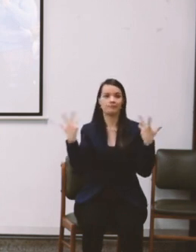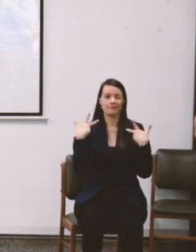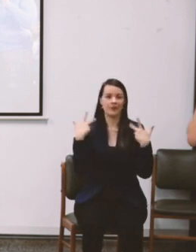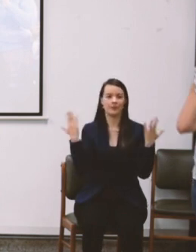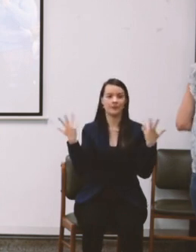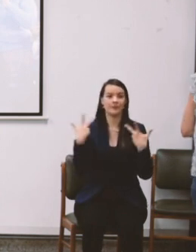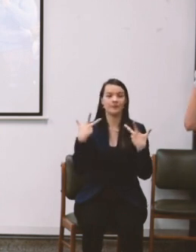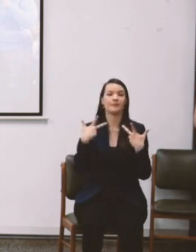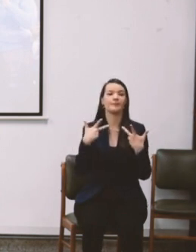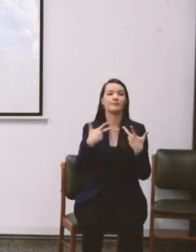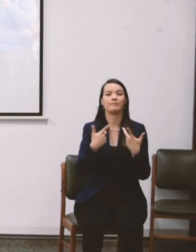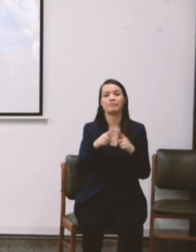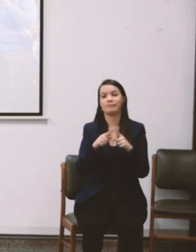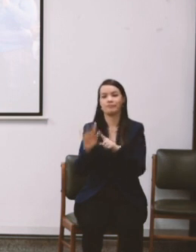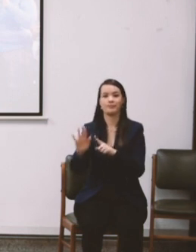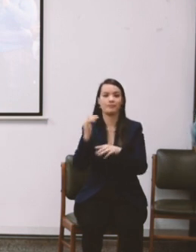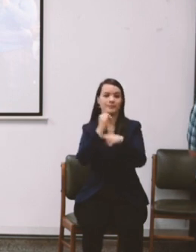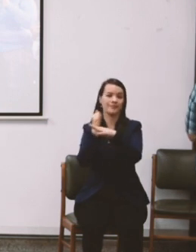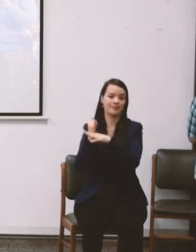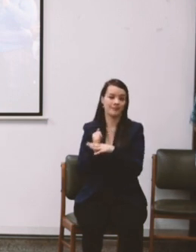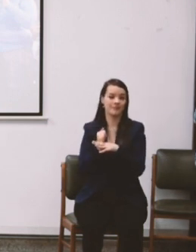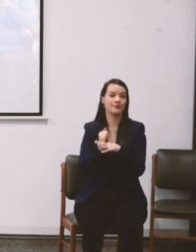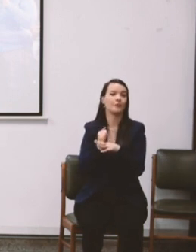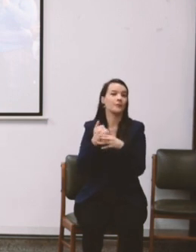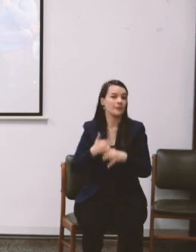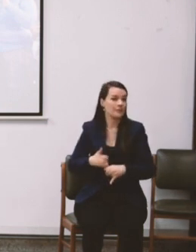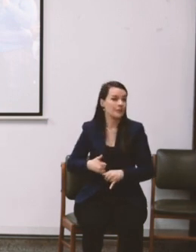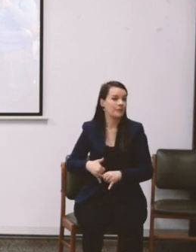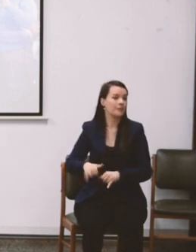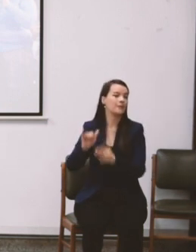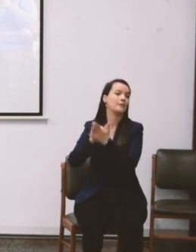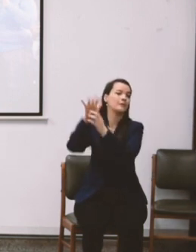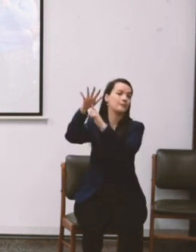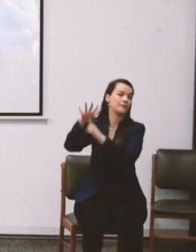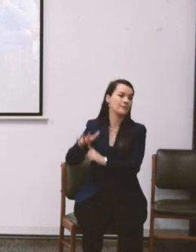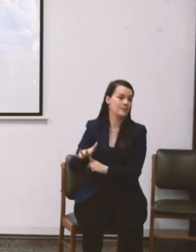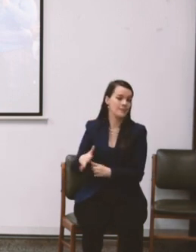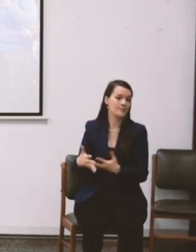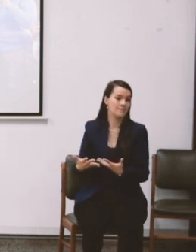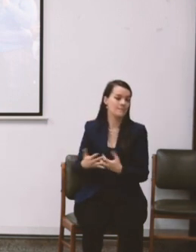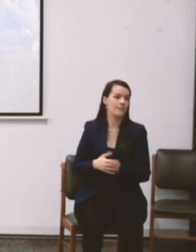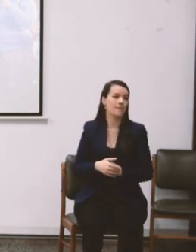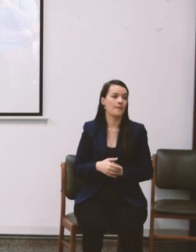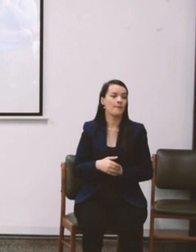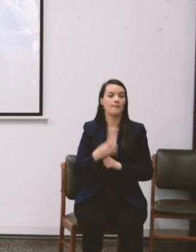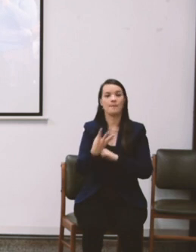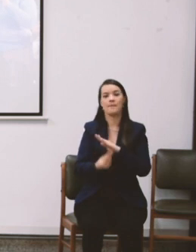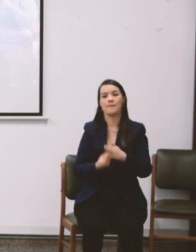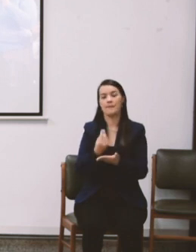mecanismos pues, que se van presentando en las instituciones para seguir excluyendo, ¿cierto? Entonces al final, o sea, uno